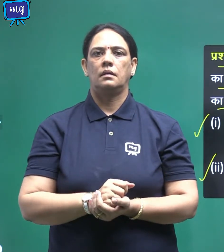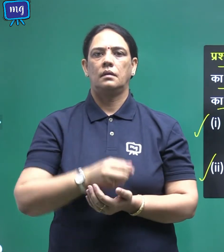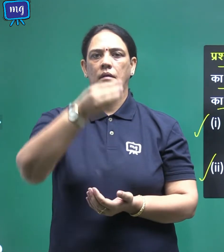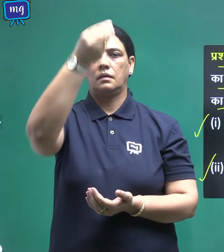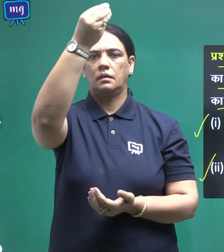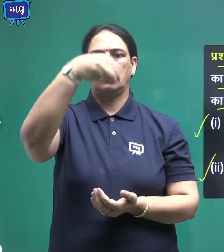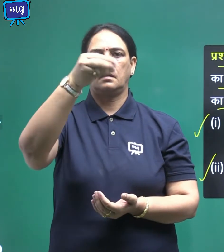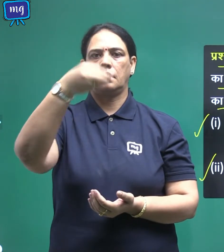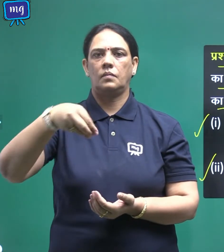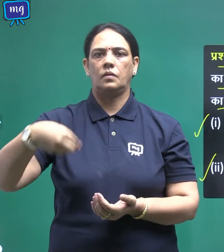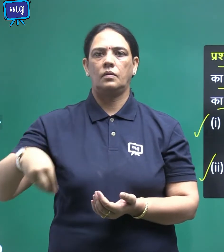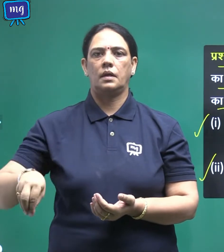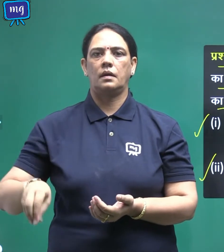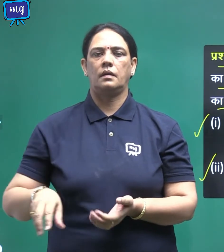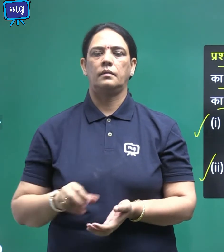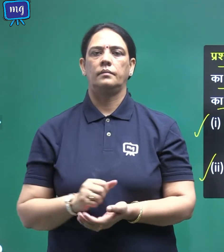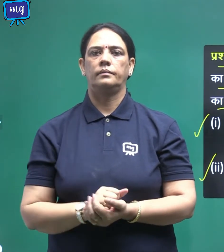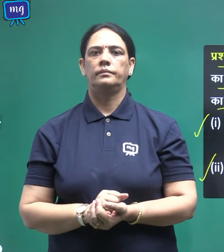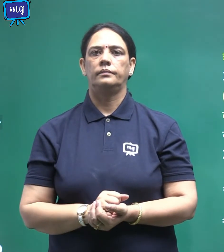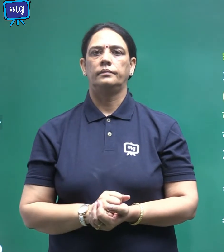घटा दिया गया।